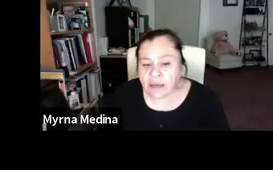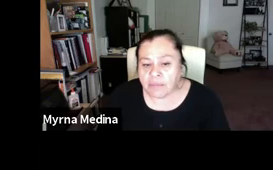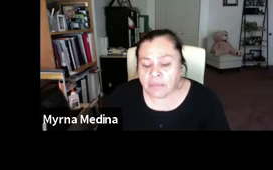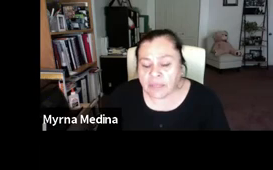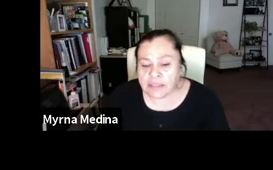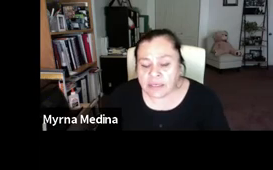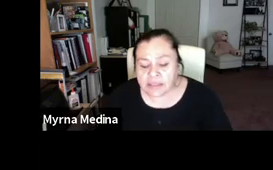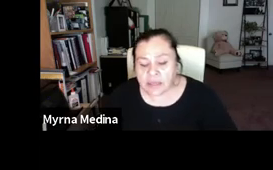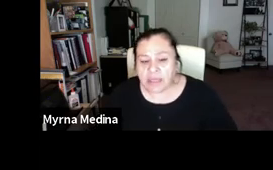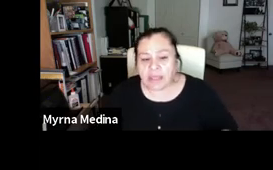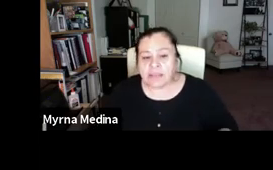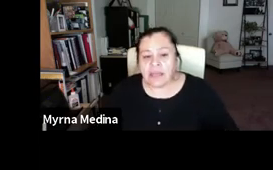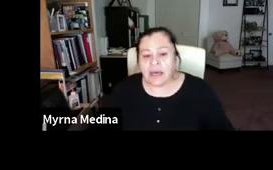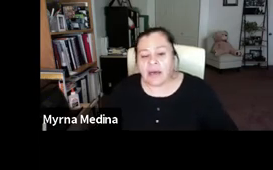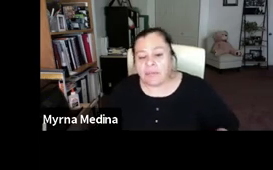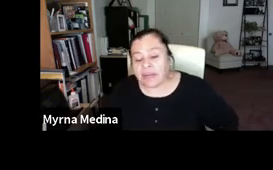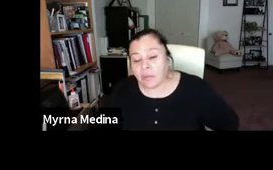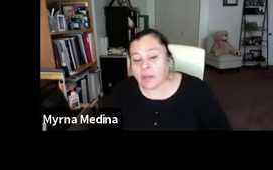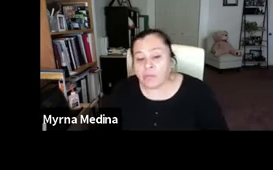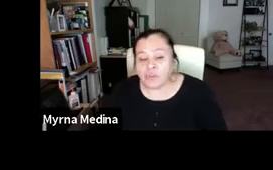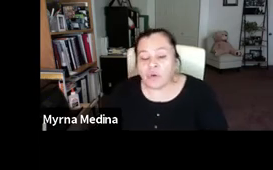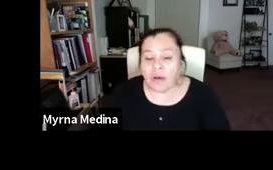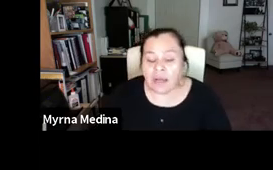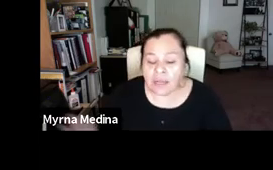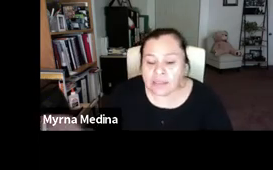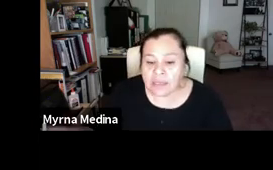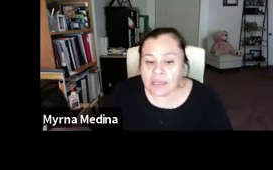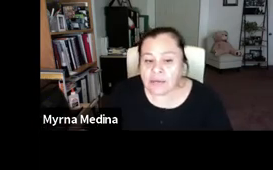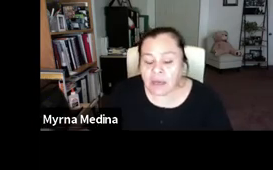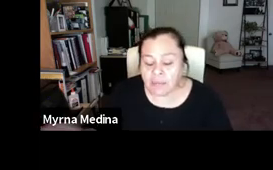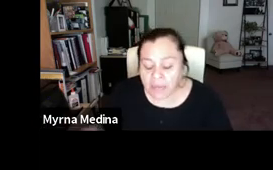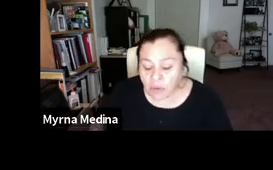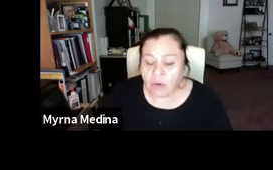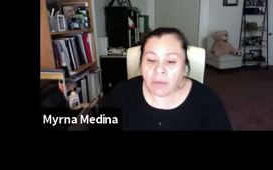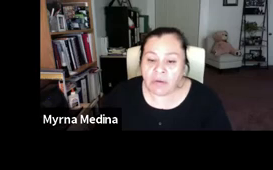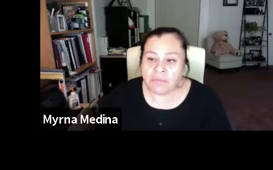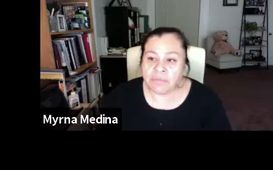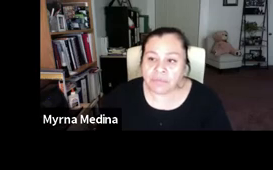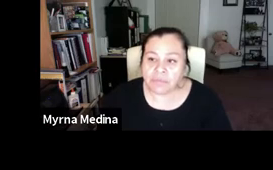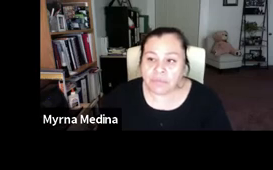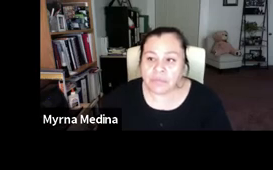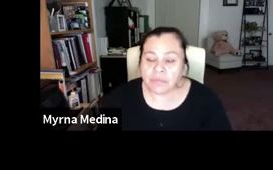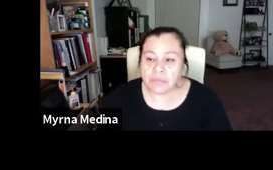señas adaptadas me recuerdan mucho a las señas mano bajo mano.